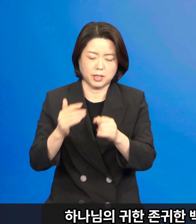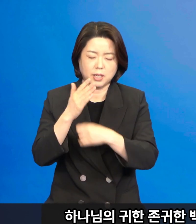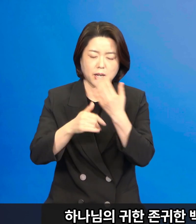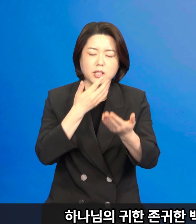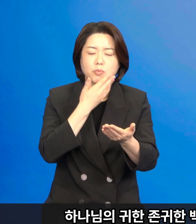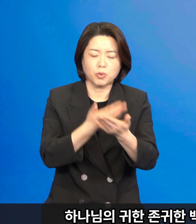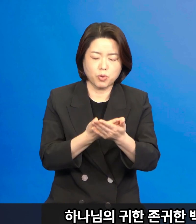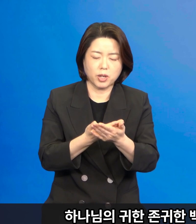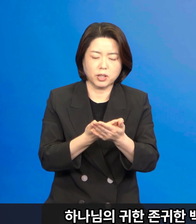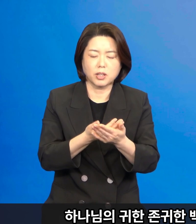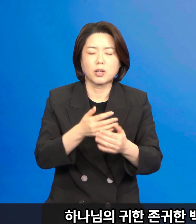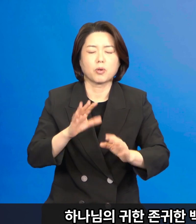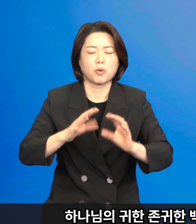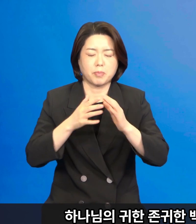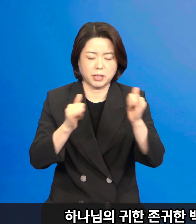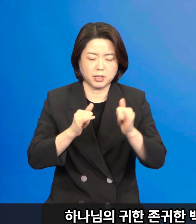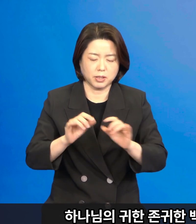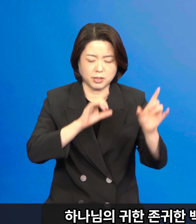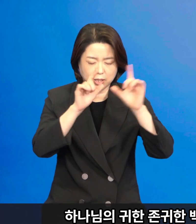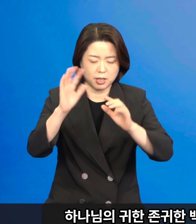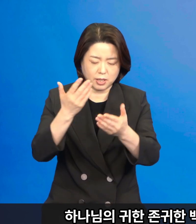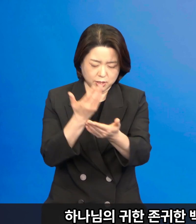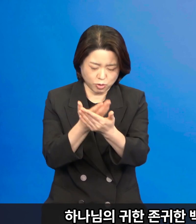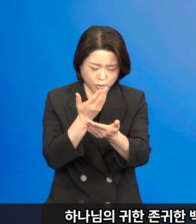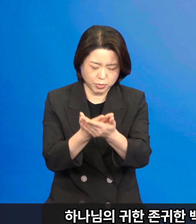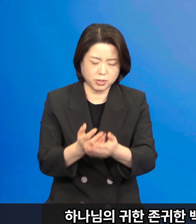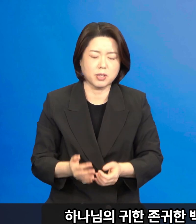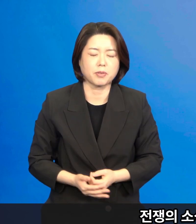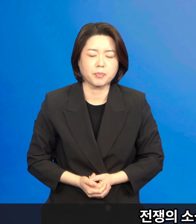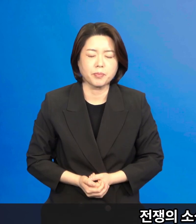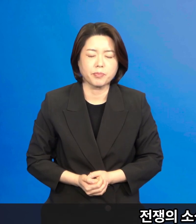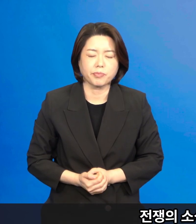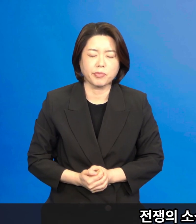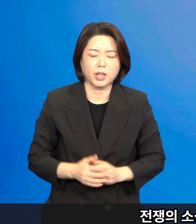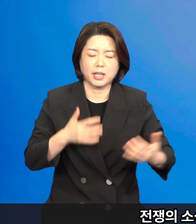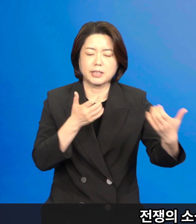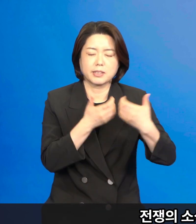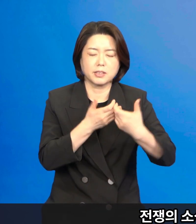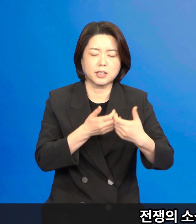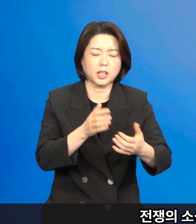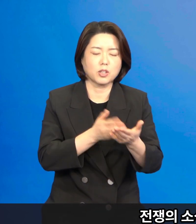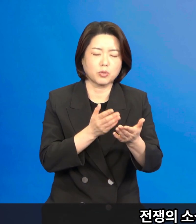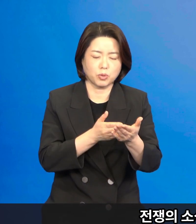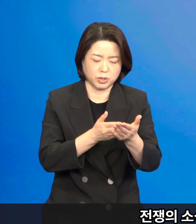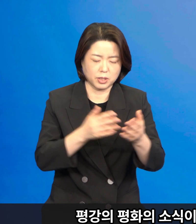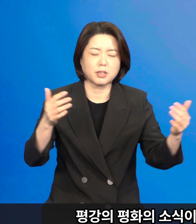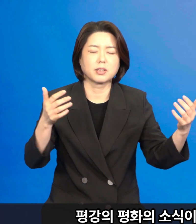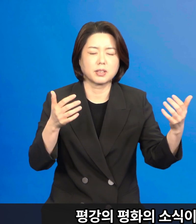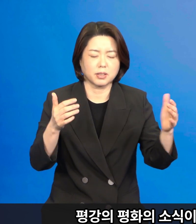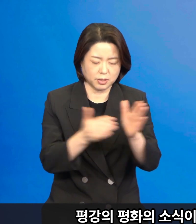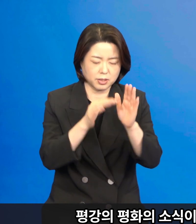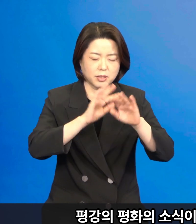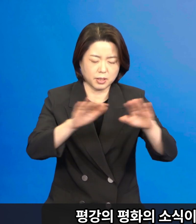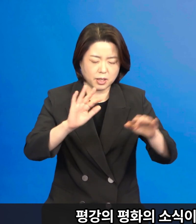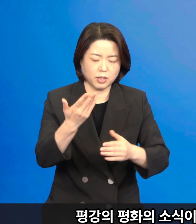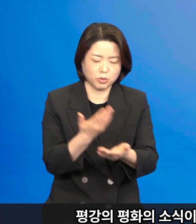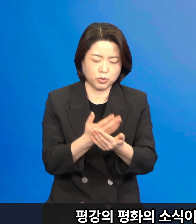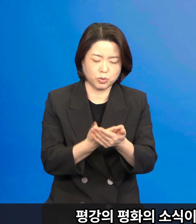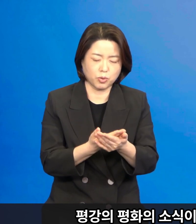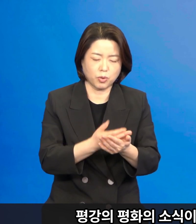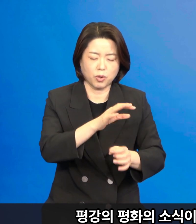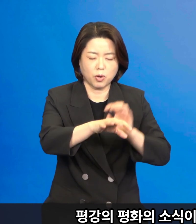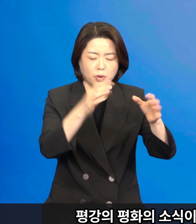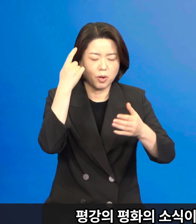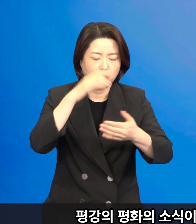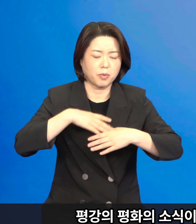귀한 존귀한 백성들로 살아가게 하여 주시옵소서. 전쟁의 소식이 그쳐지게 하시고 평강의 평화의